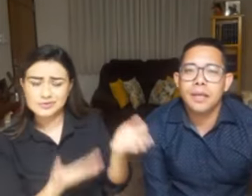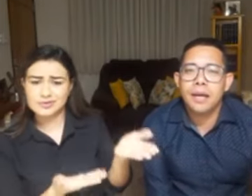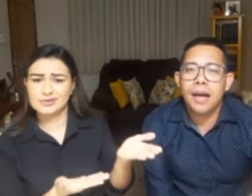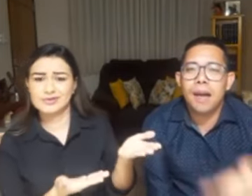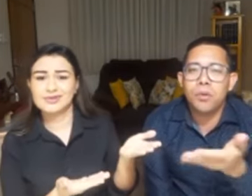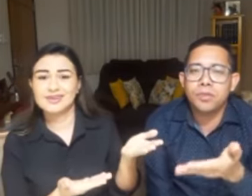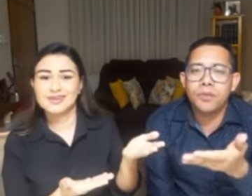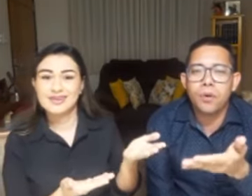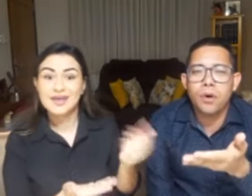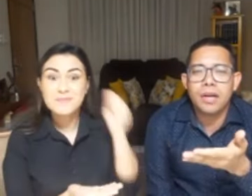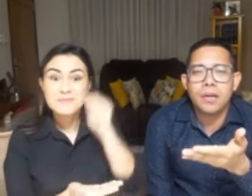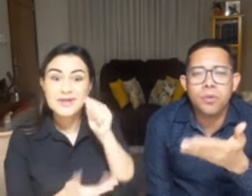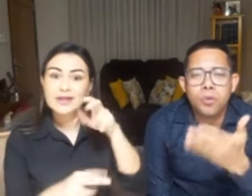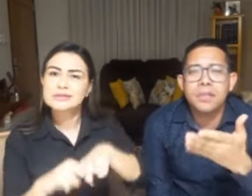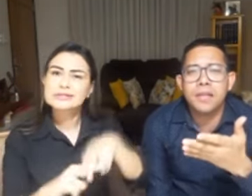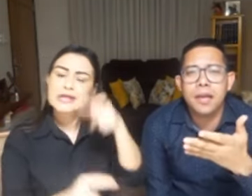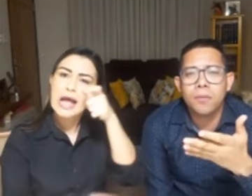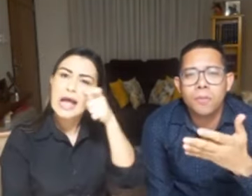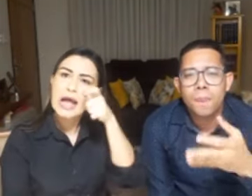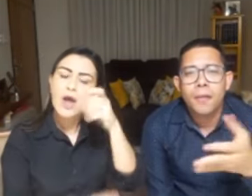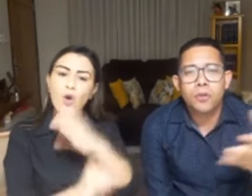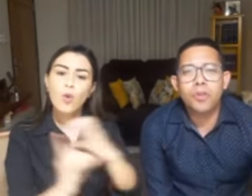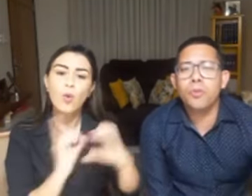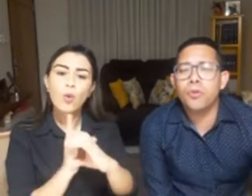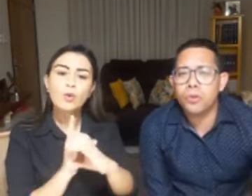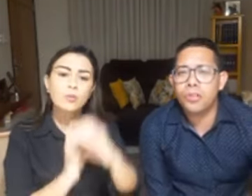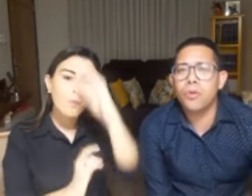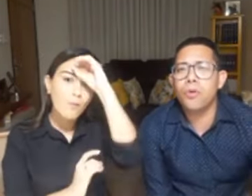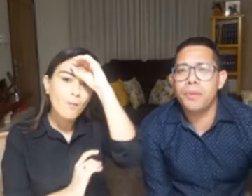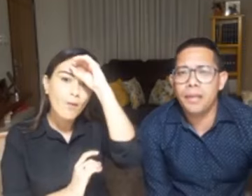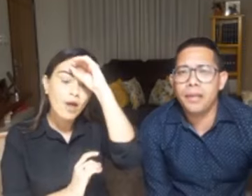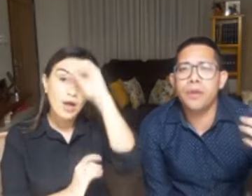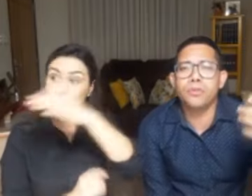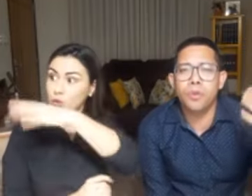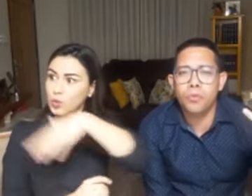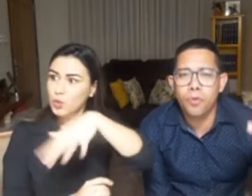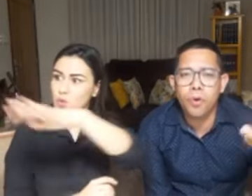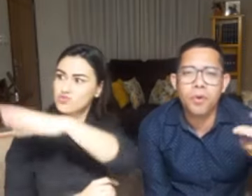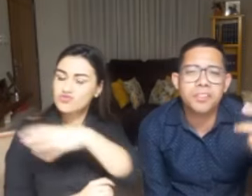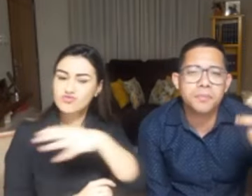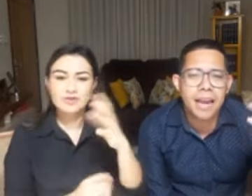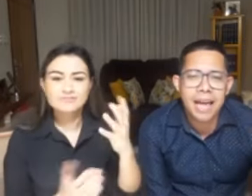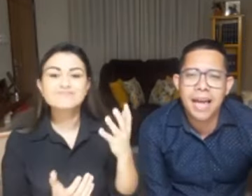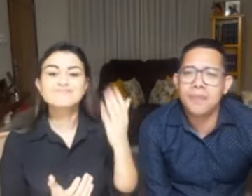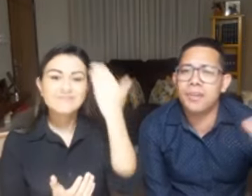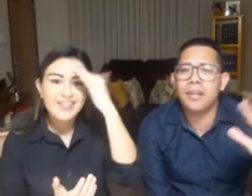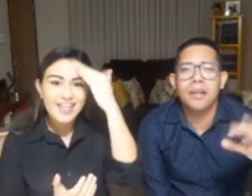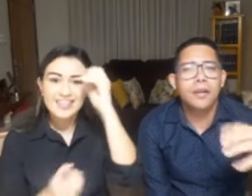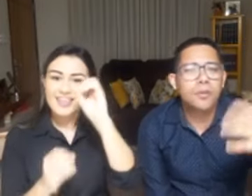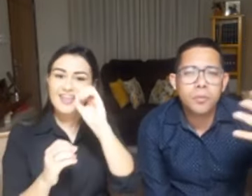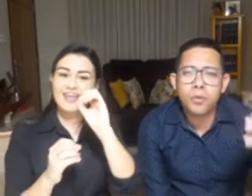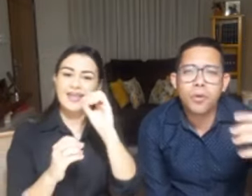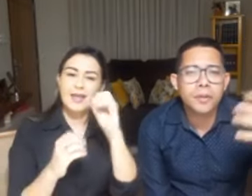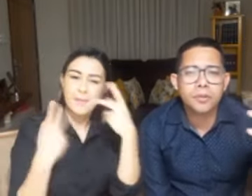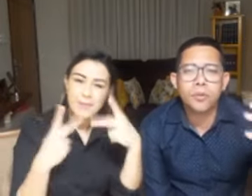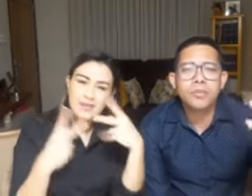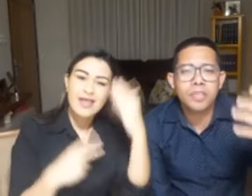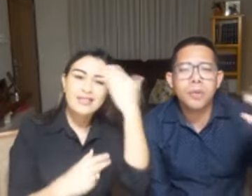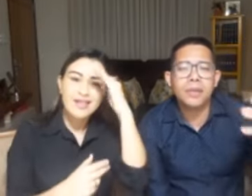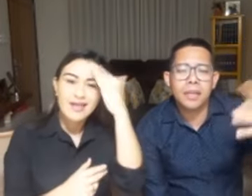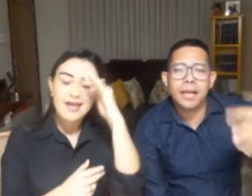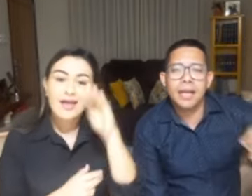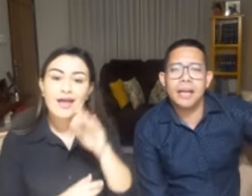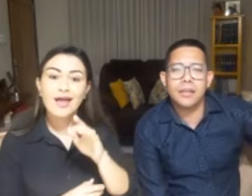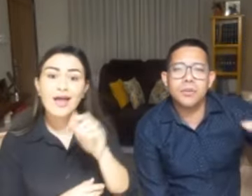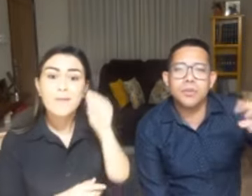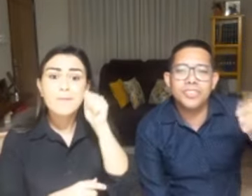que a moça ficou ali o culto inteiro, todo mundo conseguiu compreender os louvores, palavra, todo mundo conseguiu